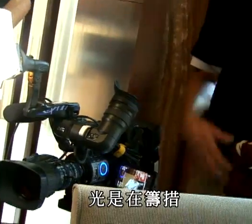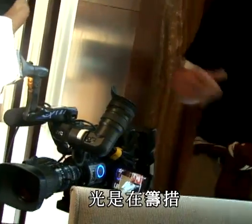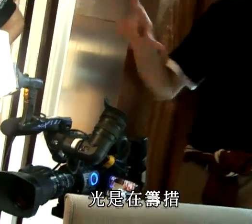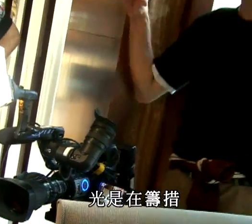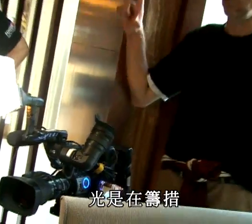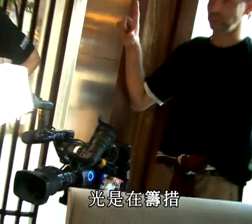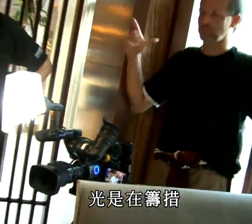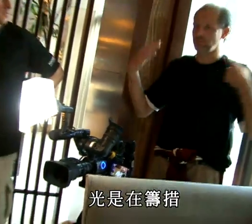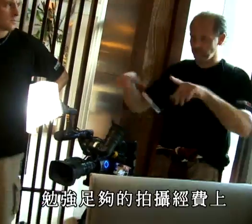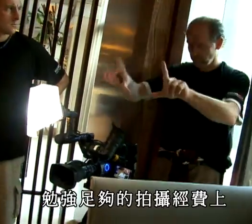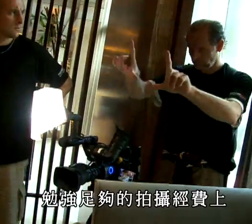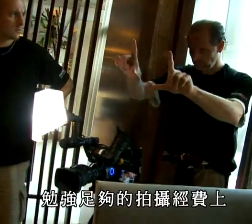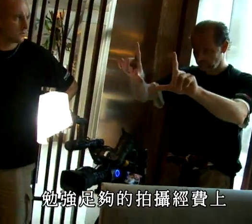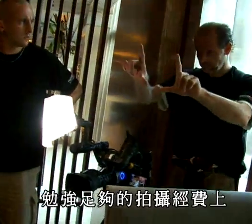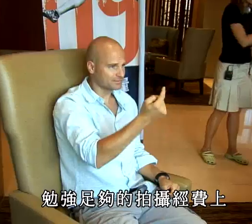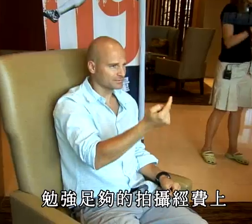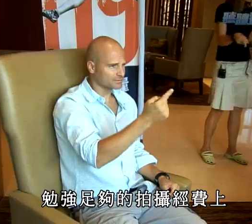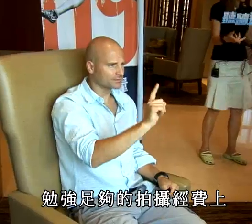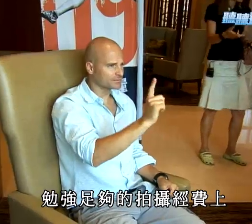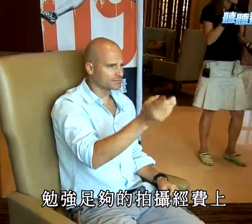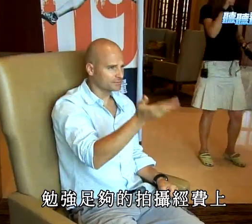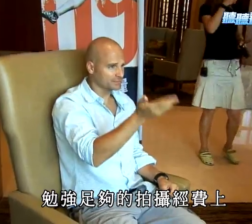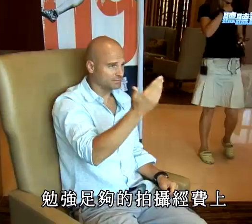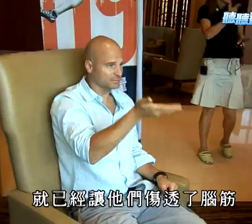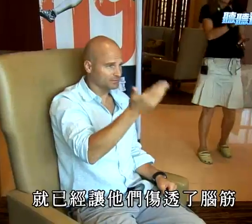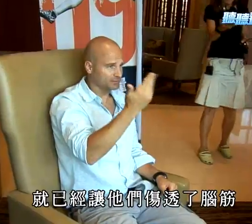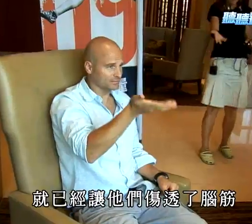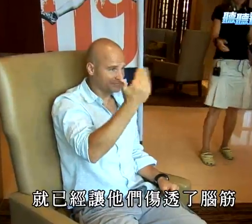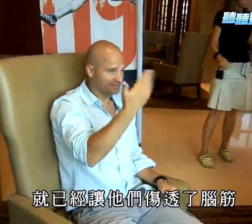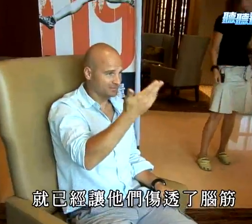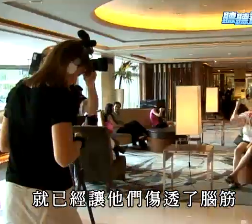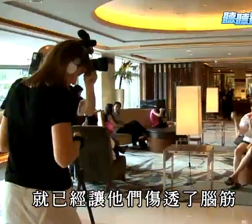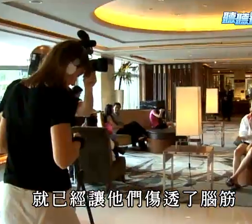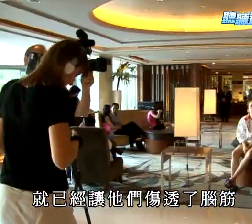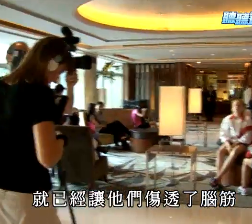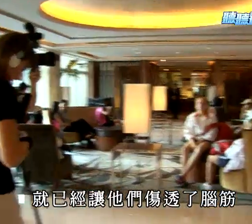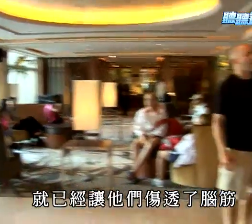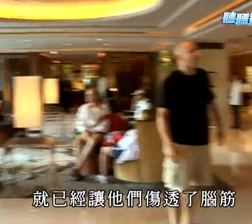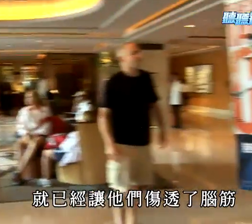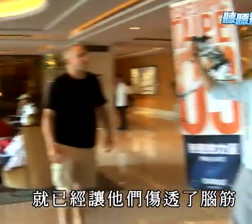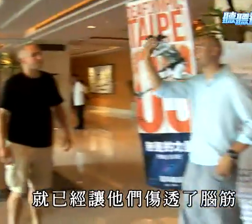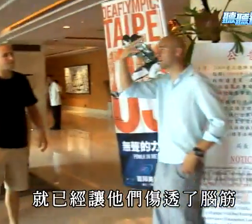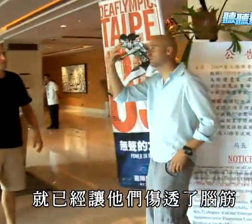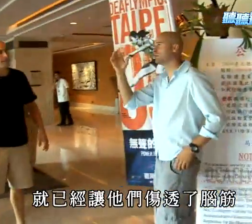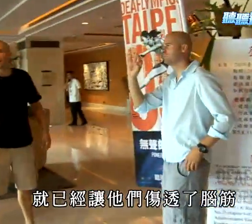在筹措勉强足够的拍摄经费上就已经让他们伤透了脑筋了。